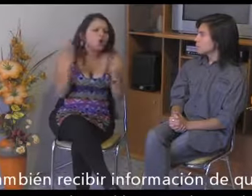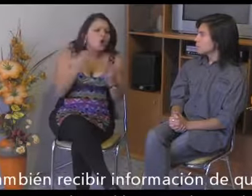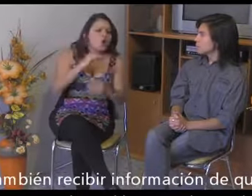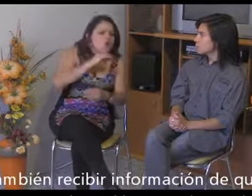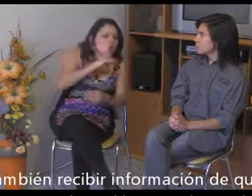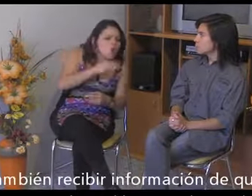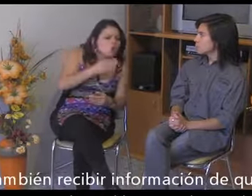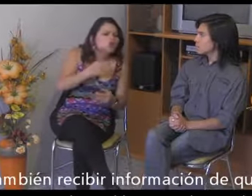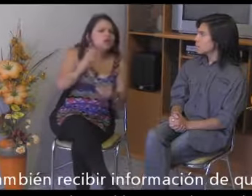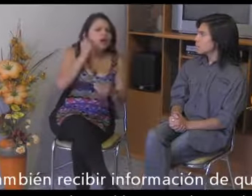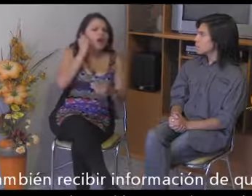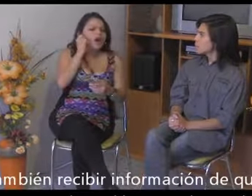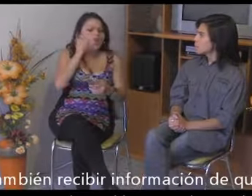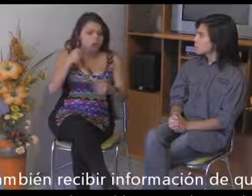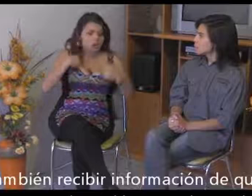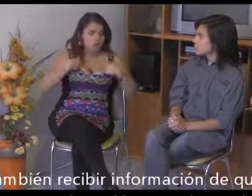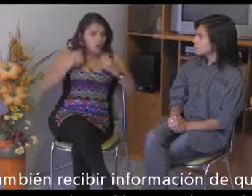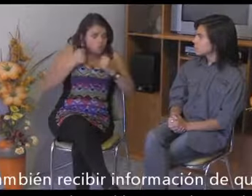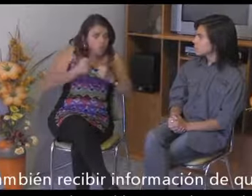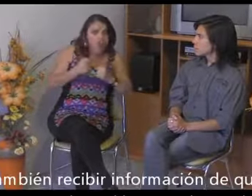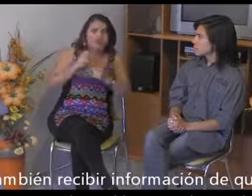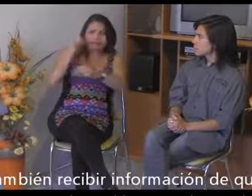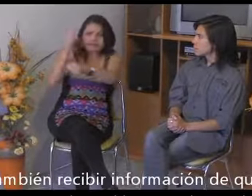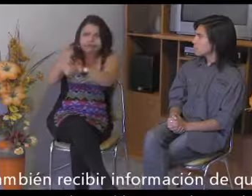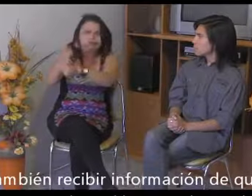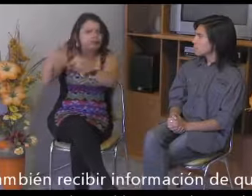O también informarse acerca del condón.